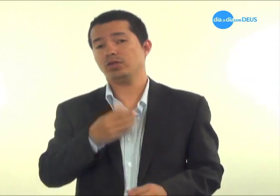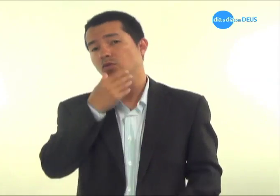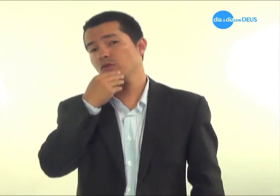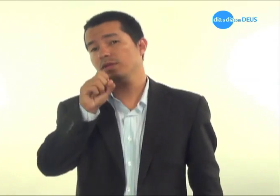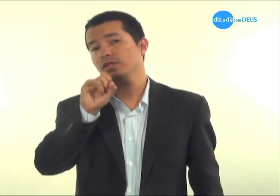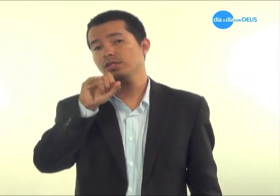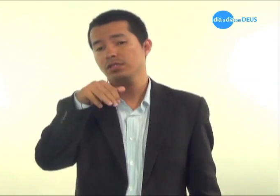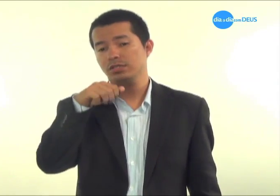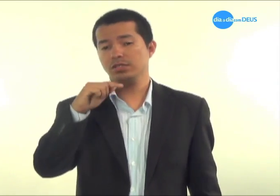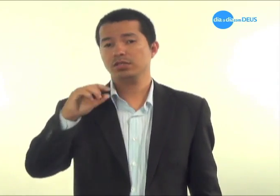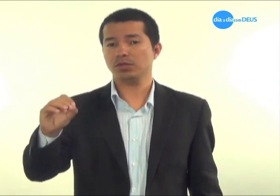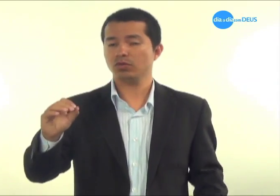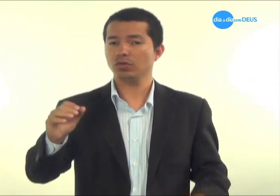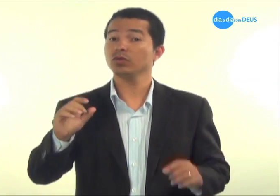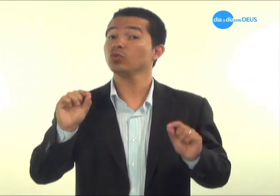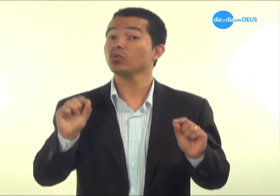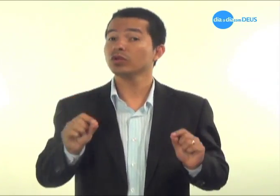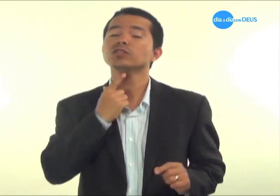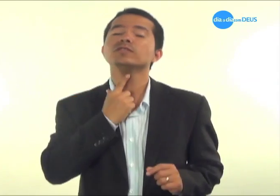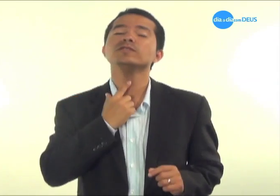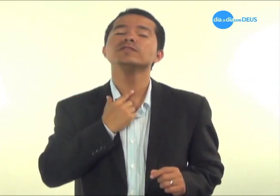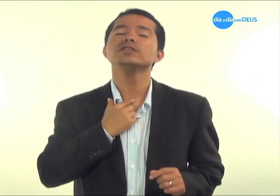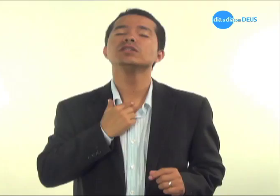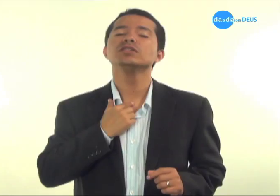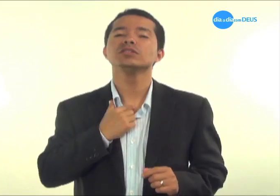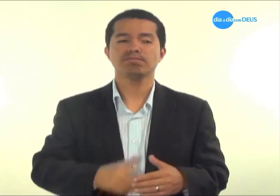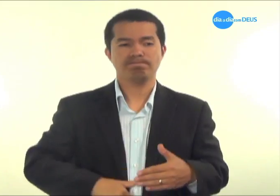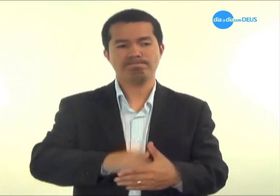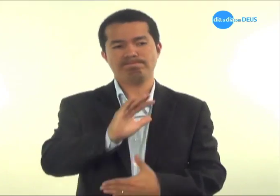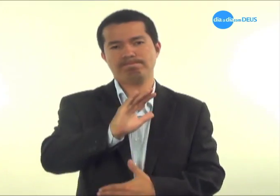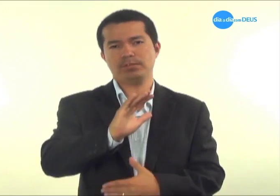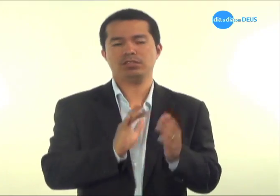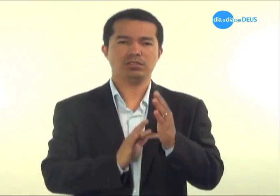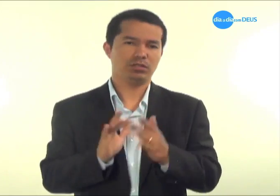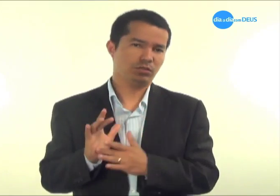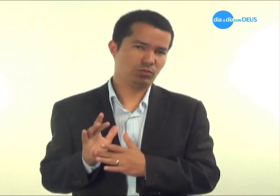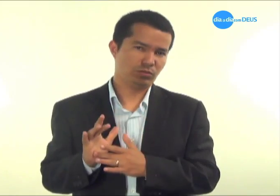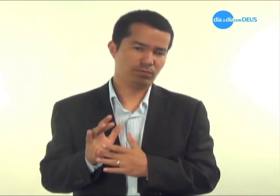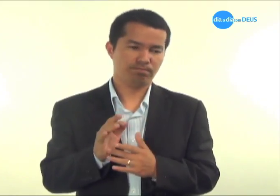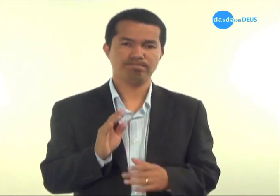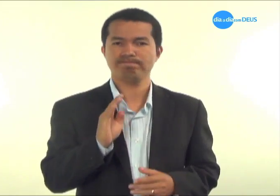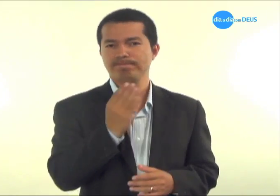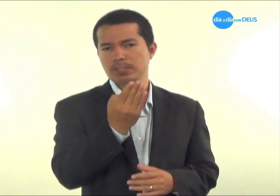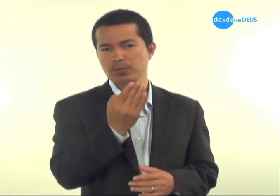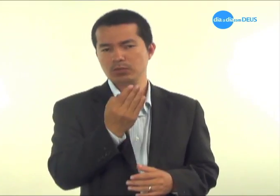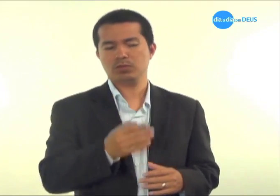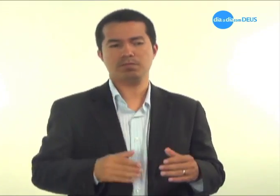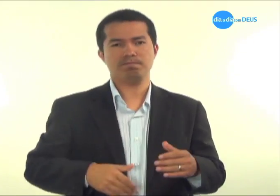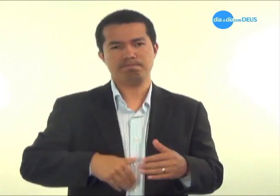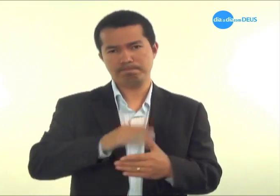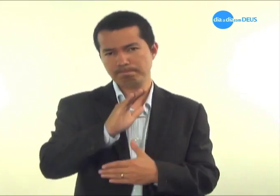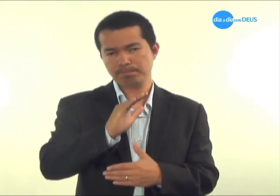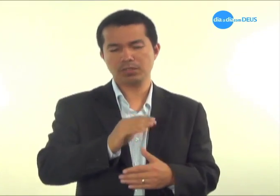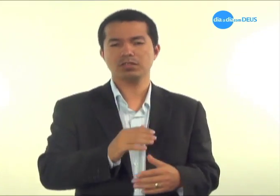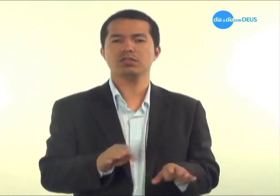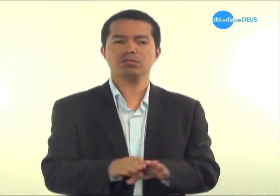a ideia de trair Jesus. Como é que tudo começou? A Bíblia diz que tudo